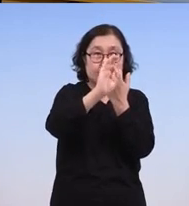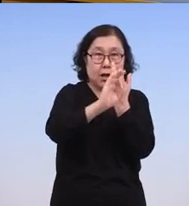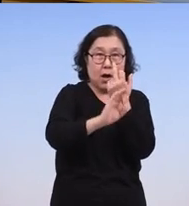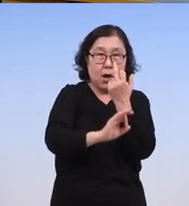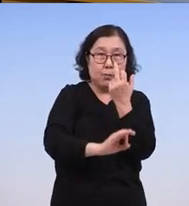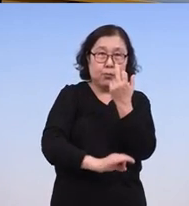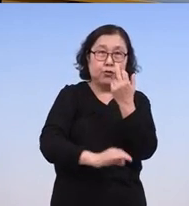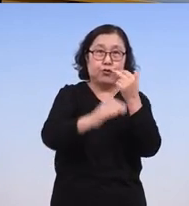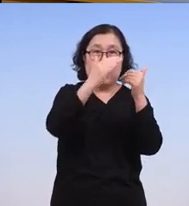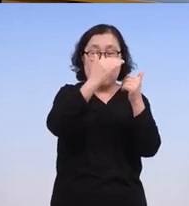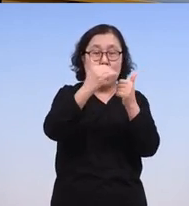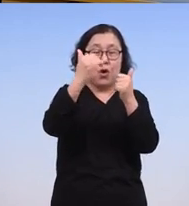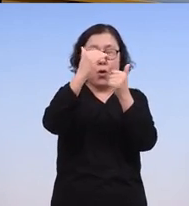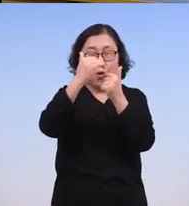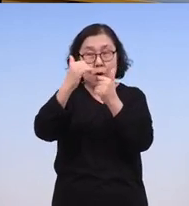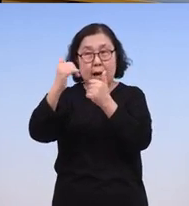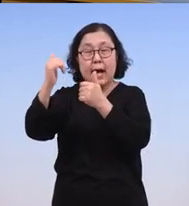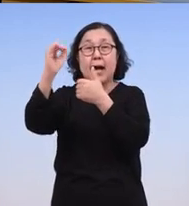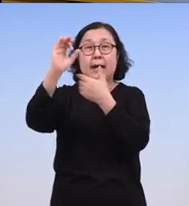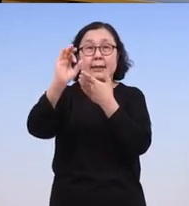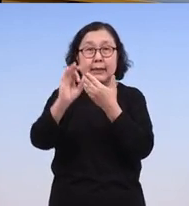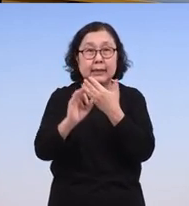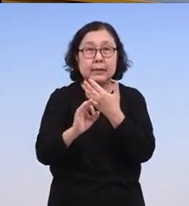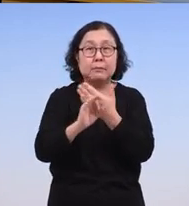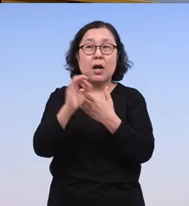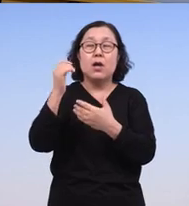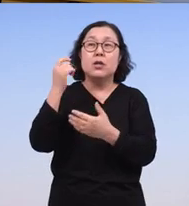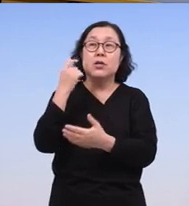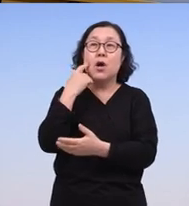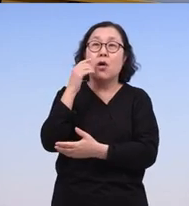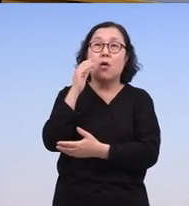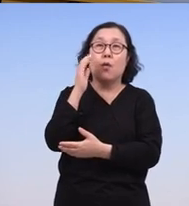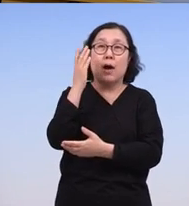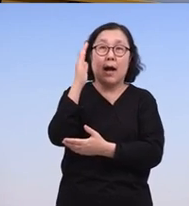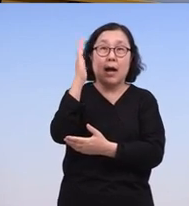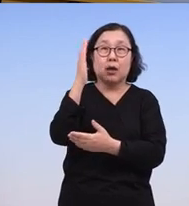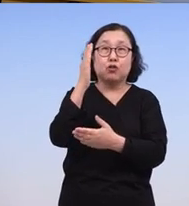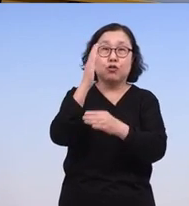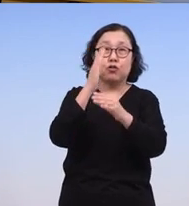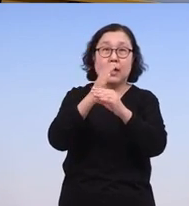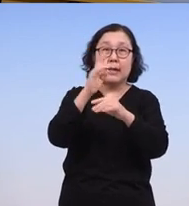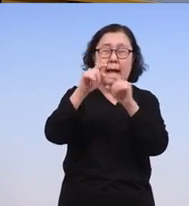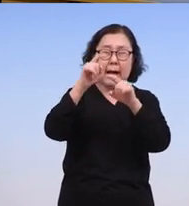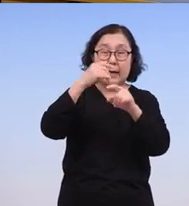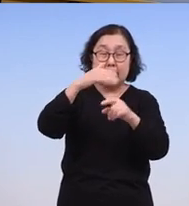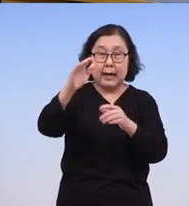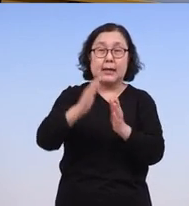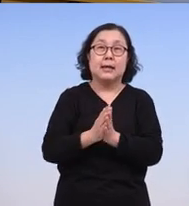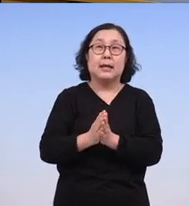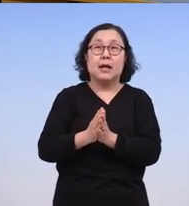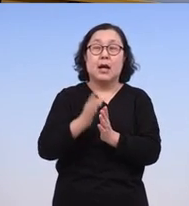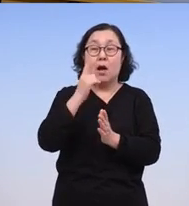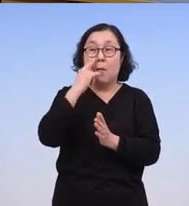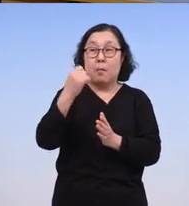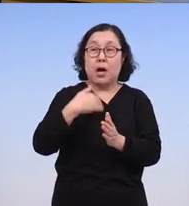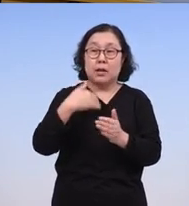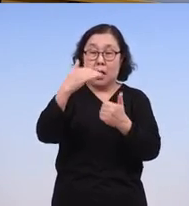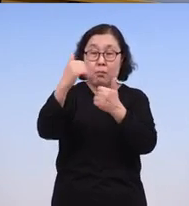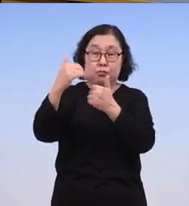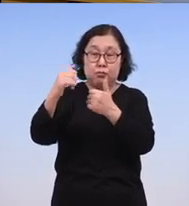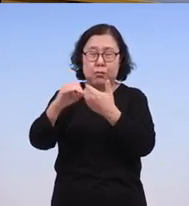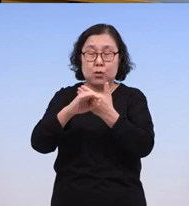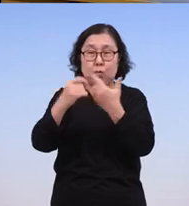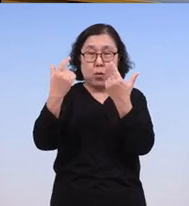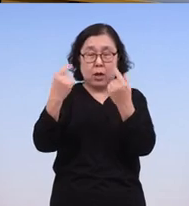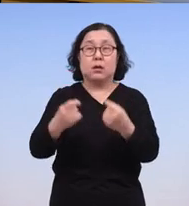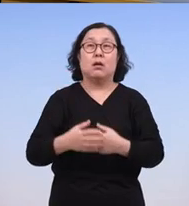보세요. 날이 저물어 오라 하시면 찬수야 밥 먹으러 오느라 우리